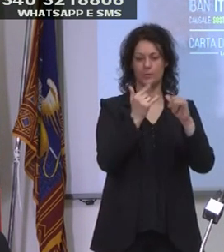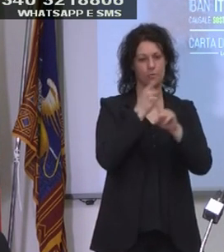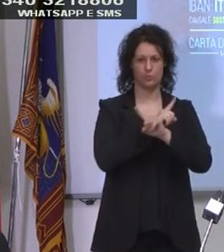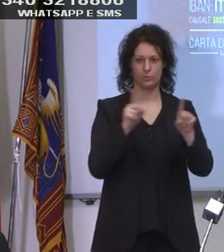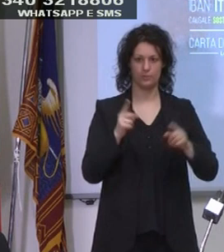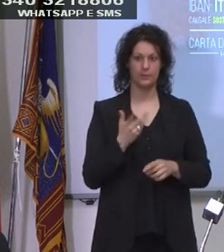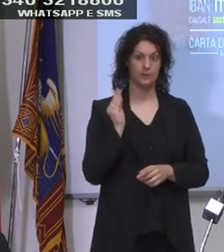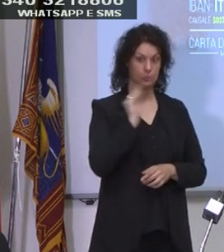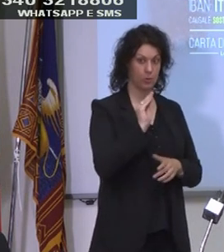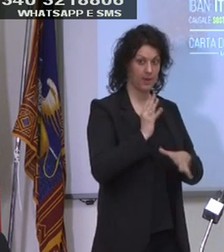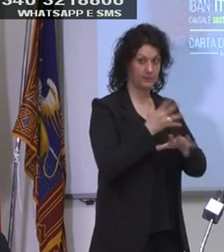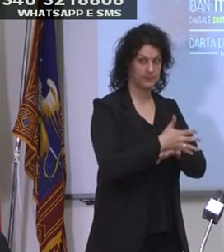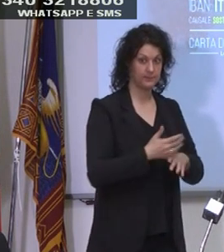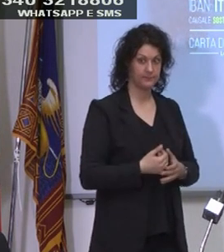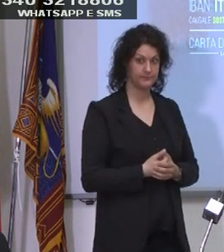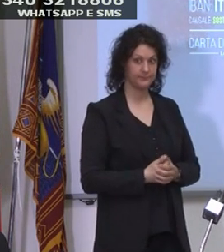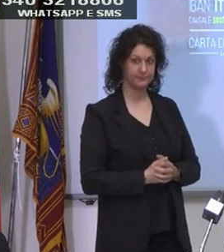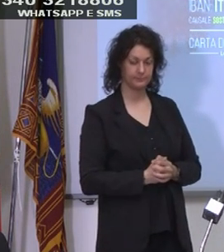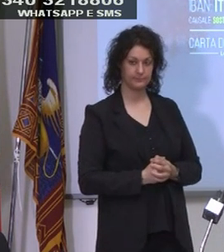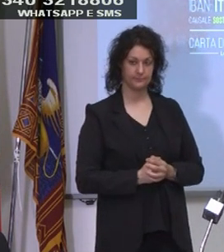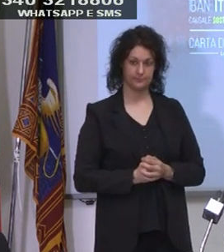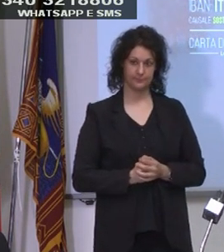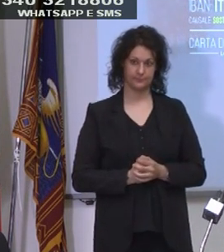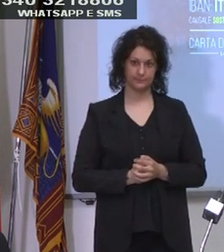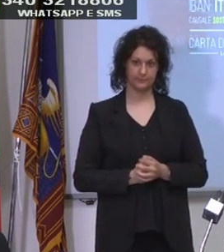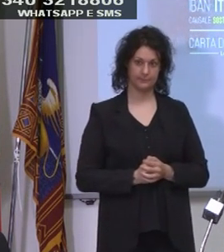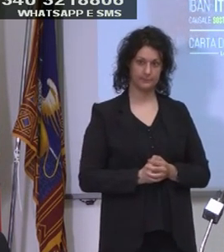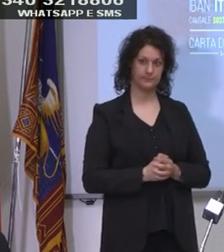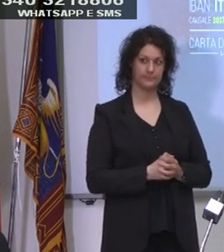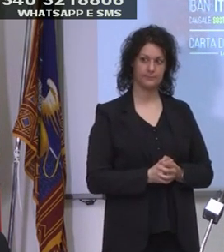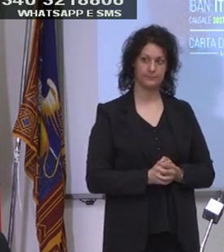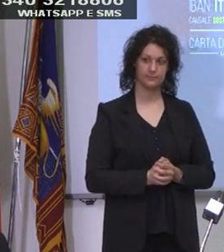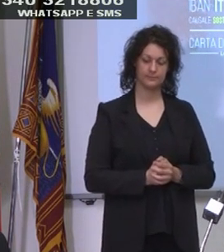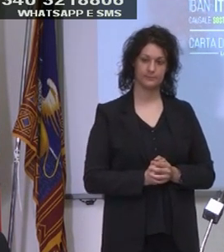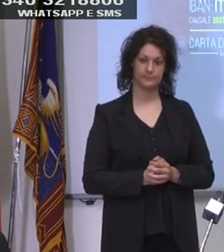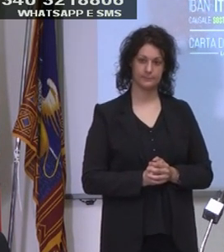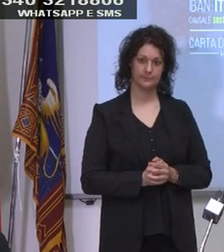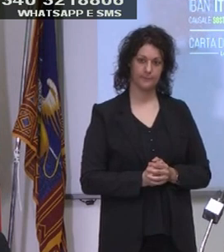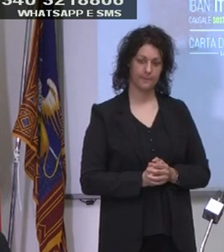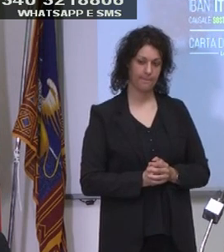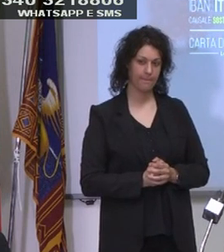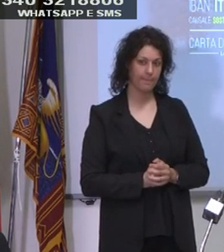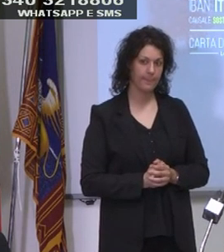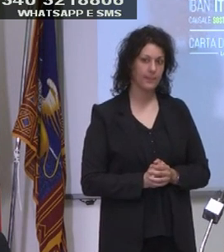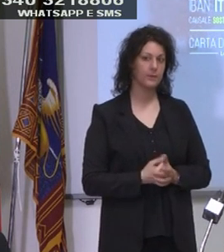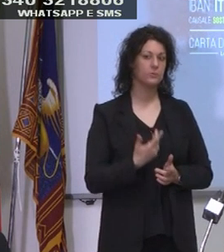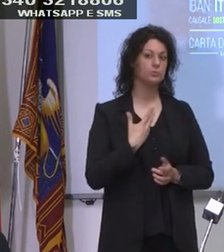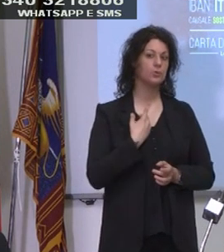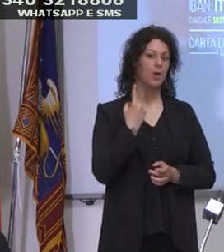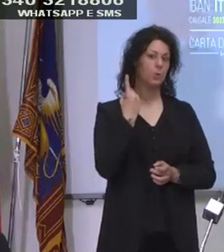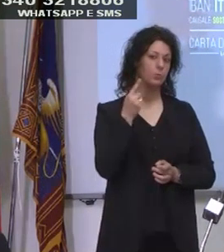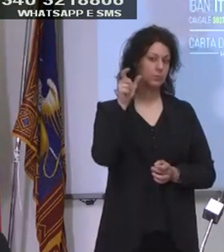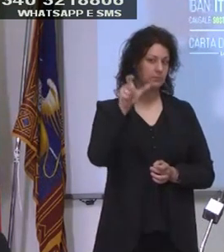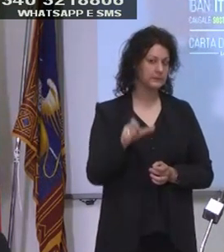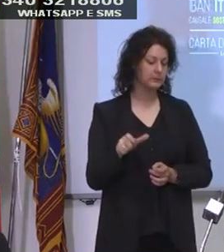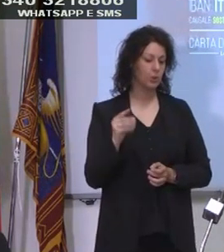per l'assessore Lanzetti. Parisi. Sì, chiedo scusa, è arrivata proprio in tempo, in presa diretta. Assessore, un telespettatore